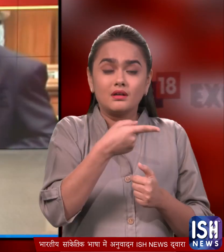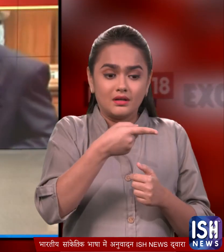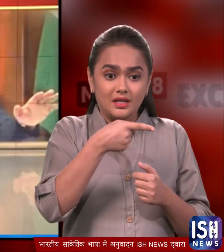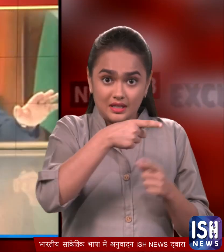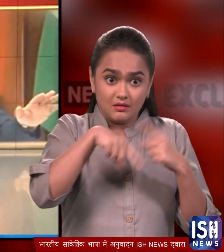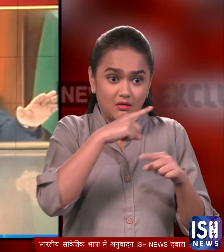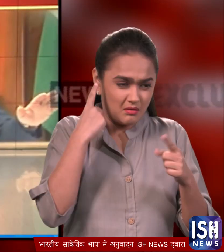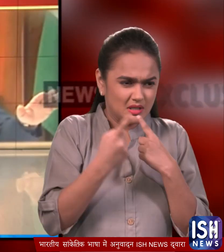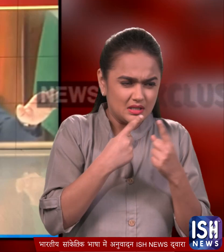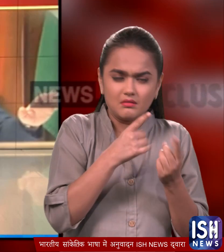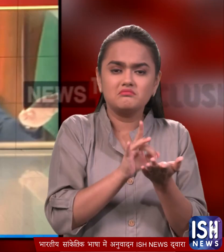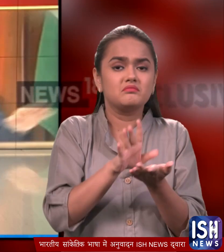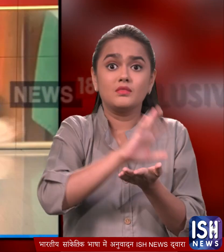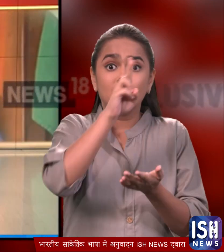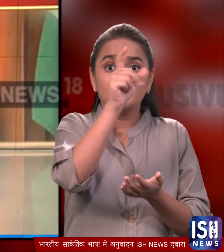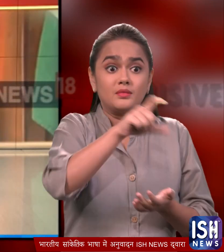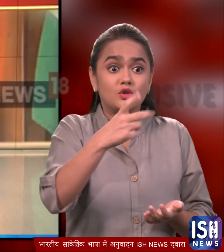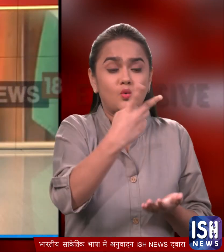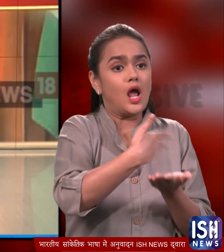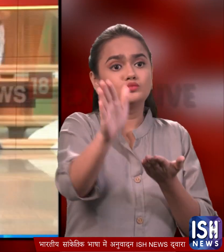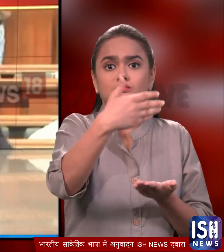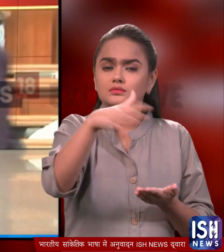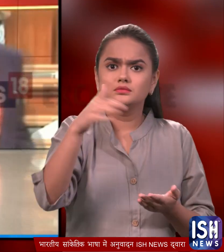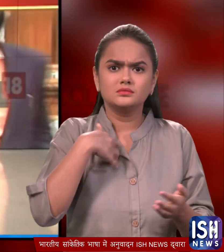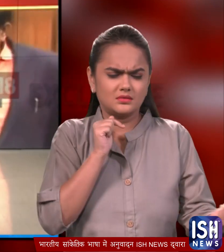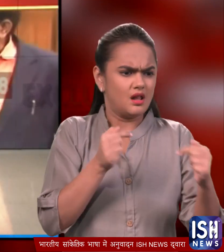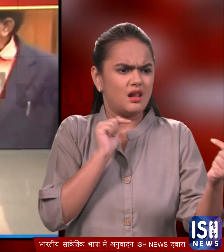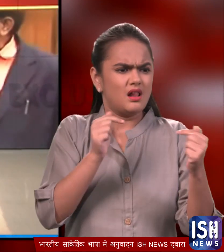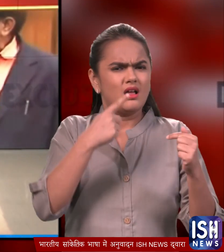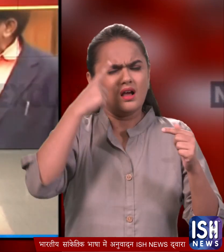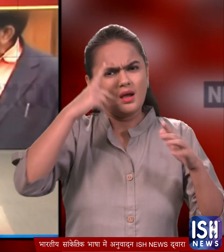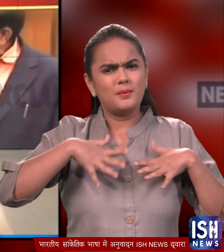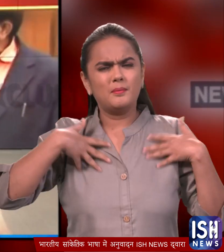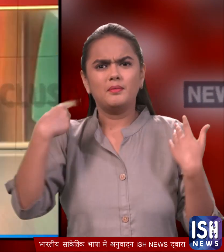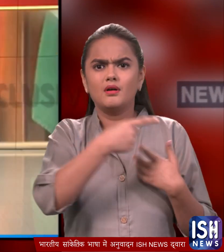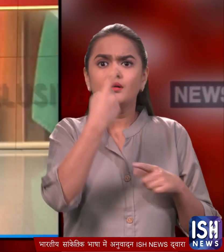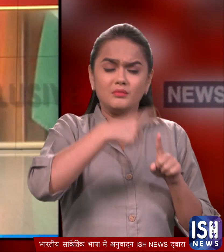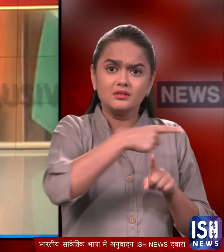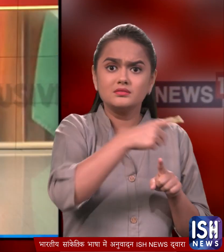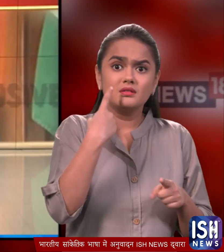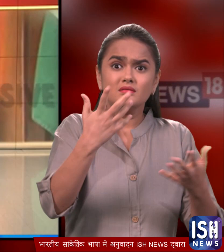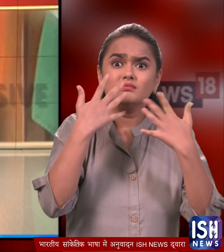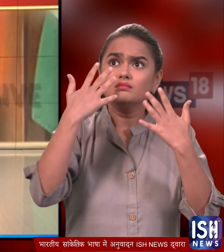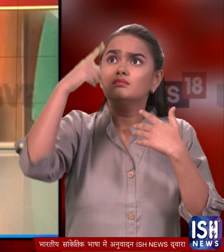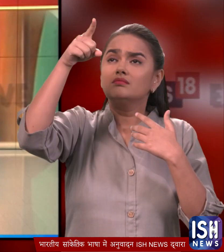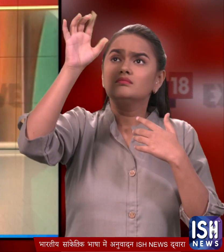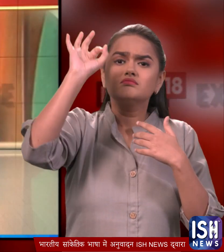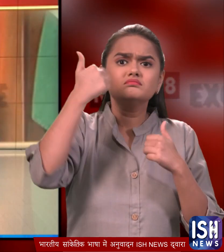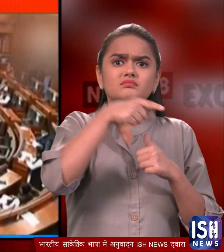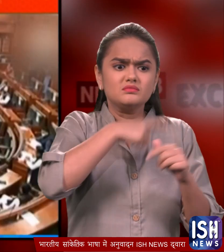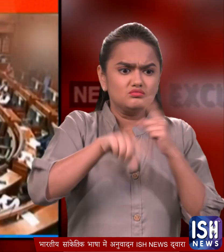निलंबित कर दिया गया, जबकि 2 को बाहर निकाल दिया गया। सत्र शुरू होते ही बीजेपी के विधायकों ने वायु प्रदूषण का मुद्दा